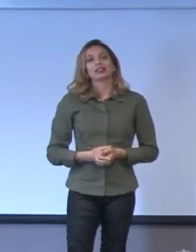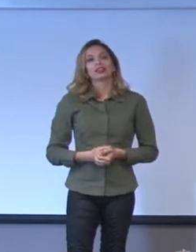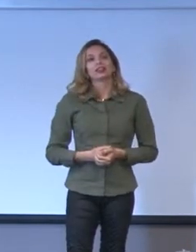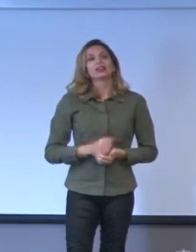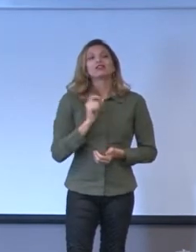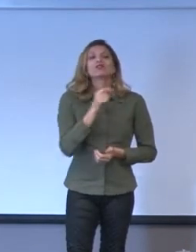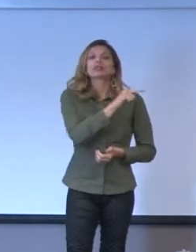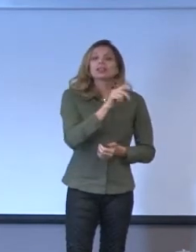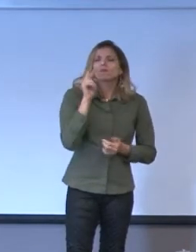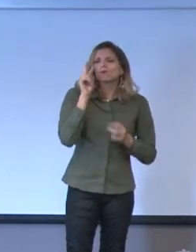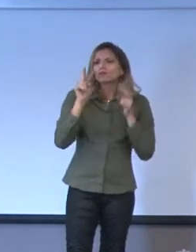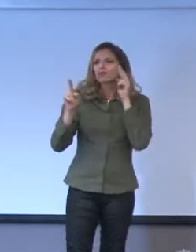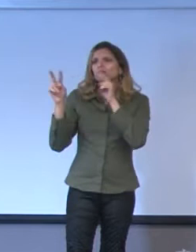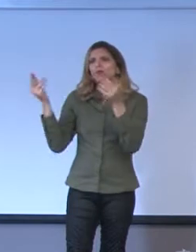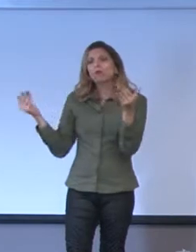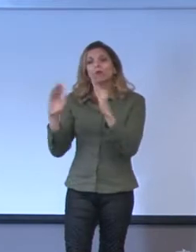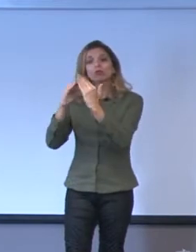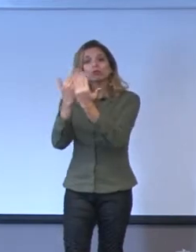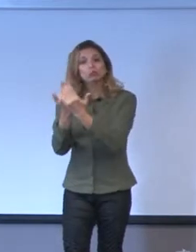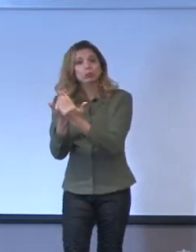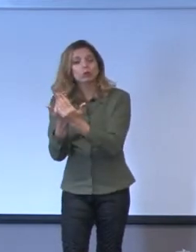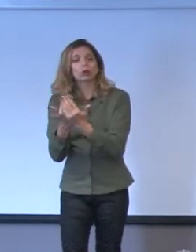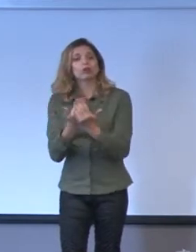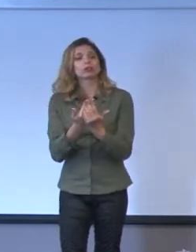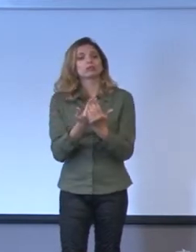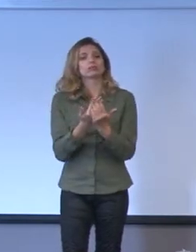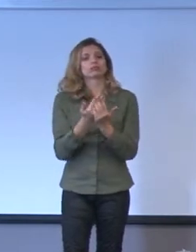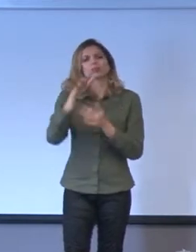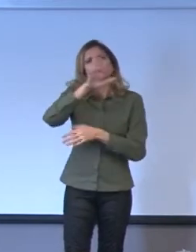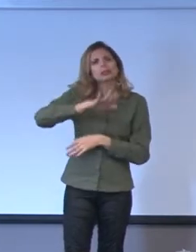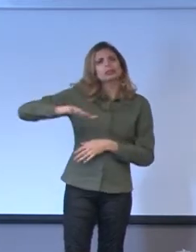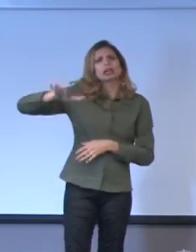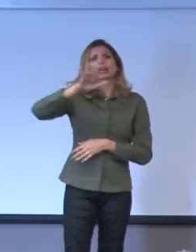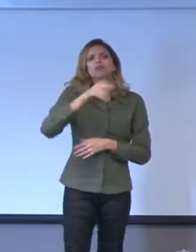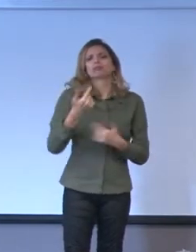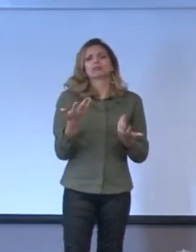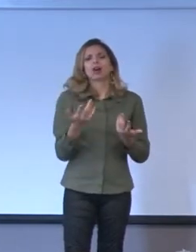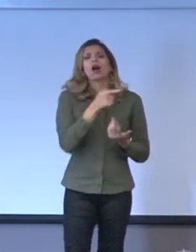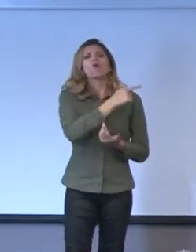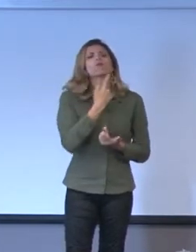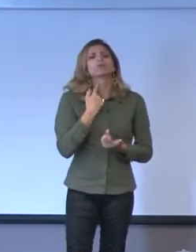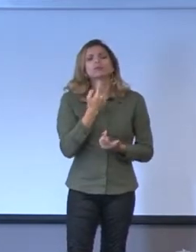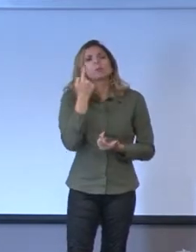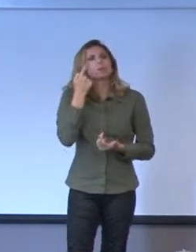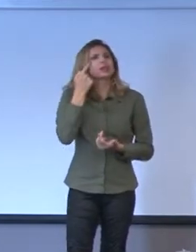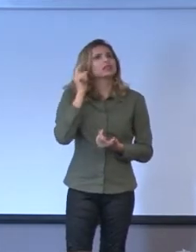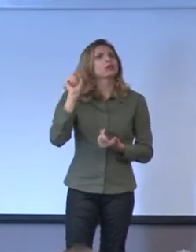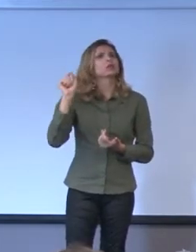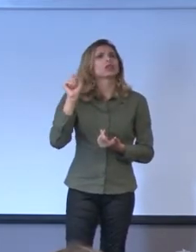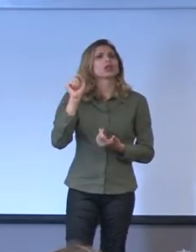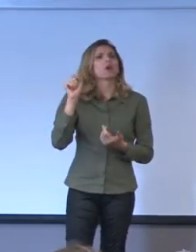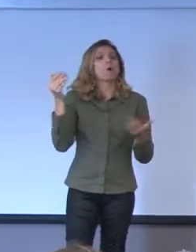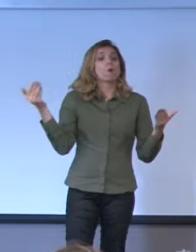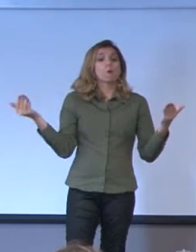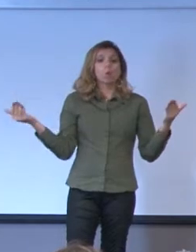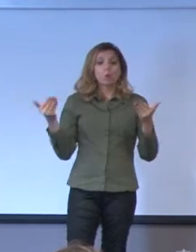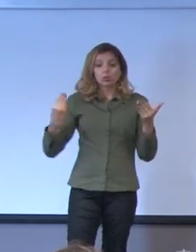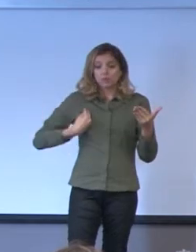do que você vê nas escolas, de forma geral, em que ponto nós estamos hoje